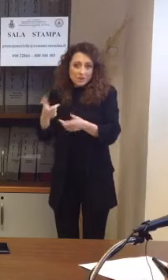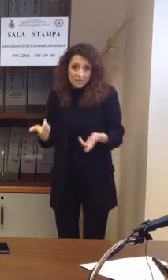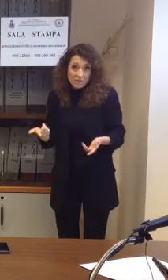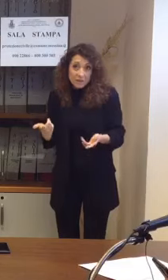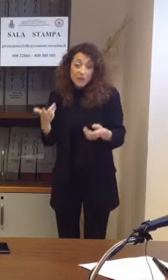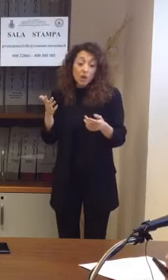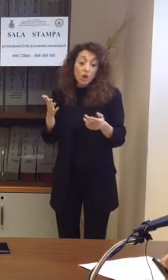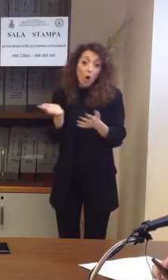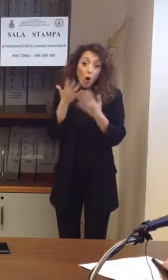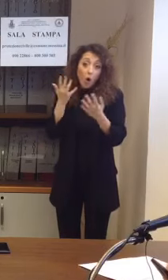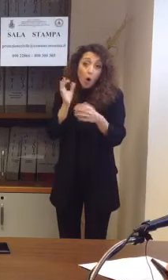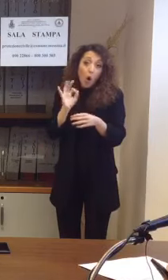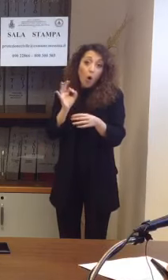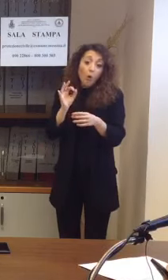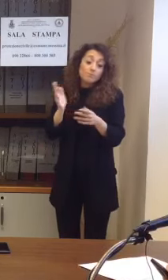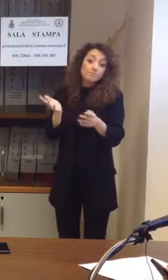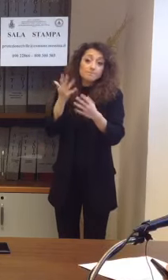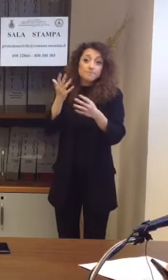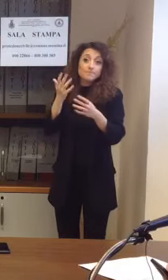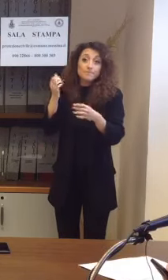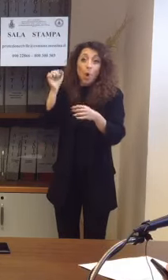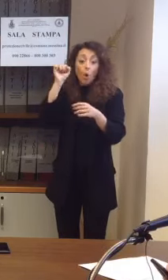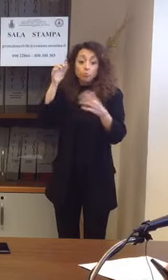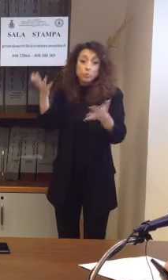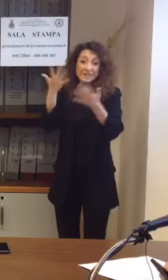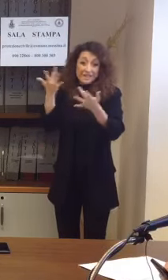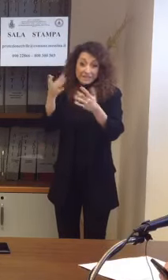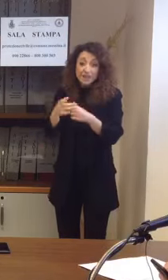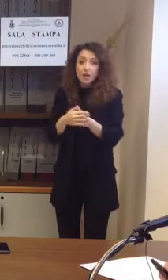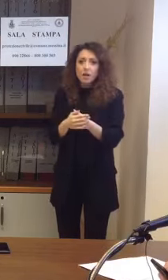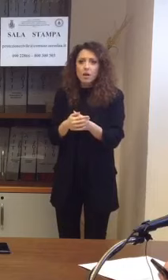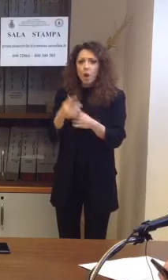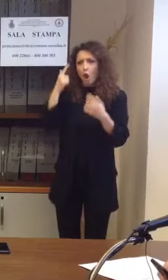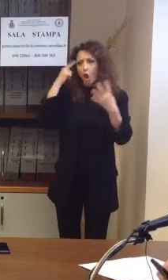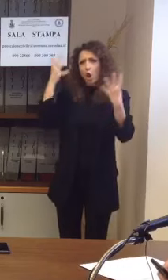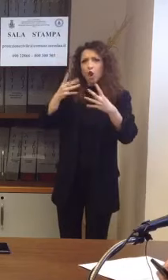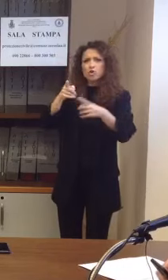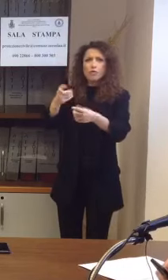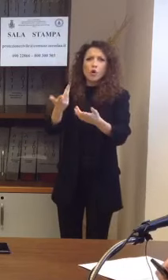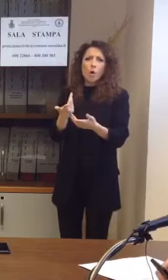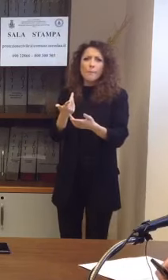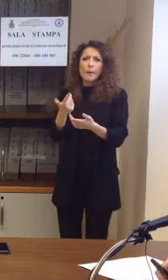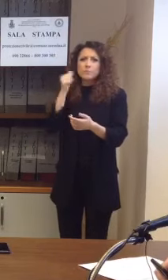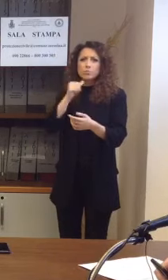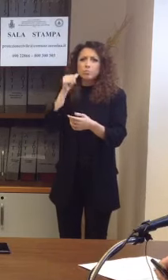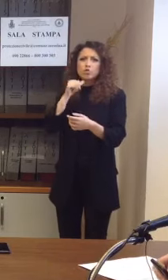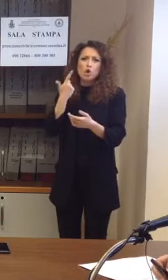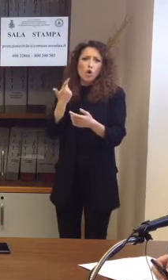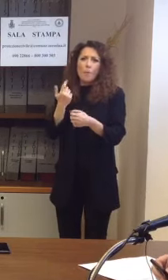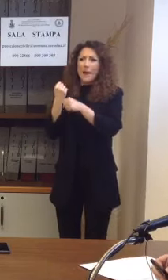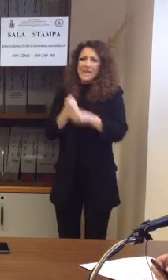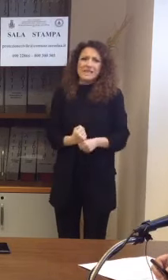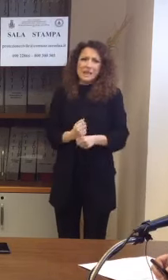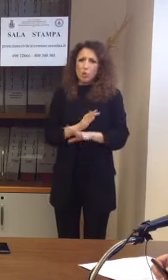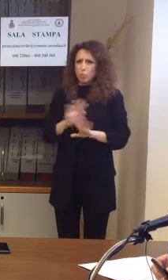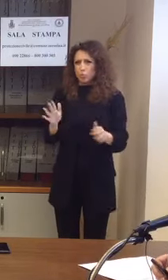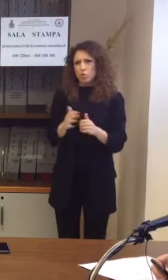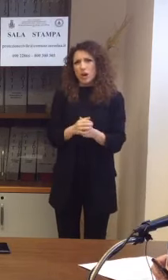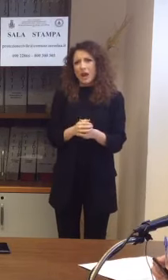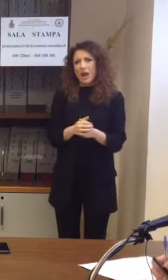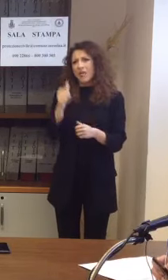i pseudo comunisti, è logico che campate semplicemente con l'ipocrisia istituzionale. E va bene, ci prendiamo